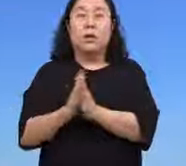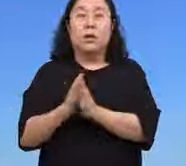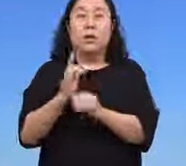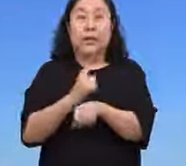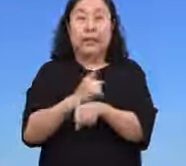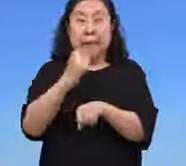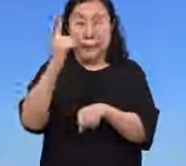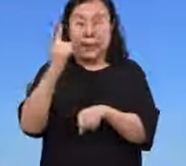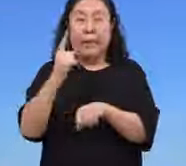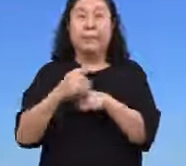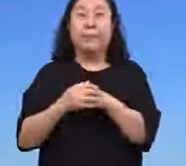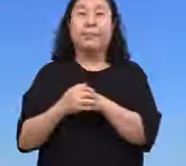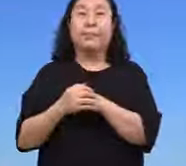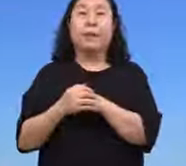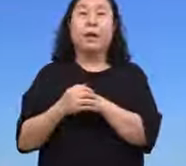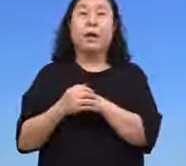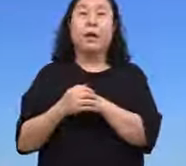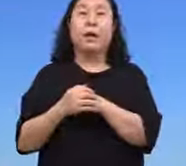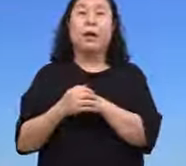우리 한시에